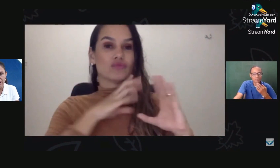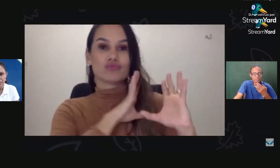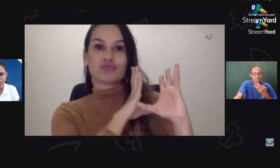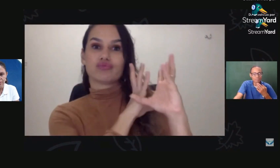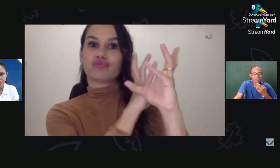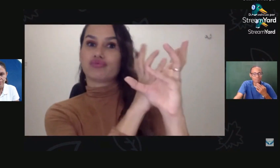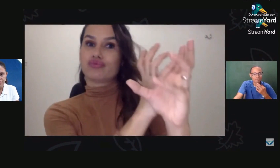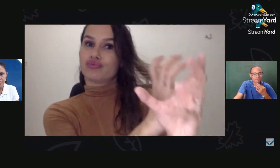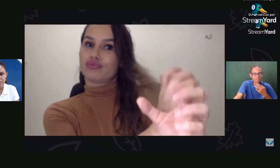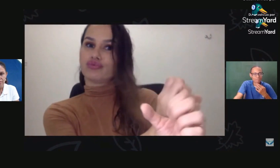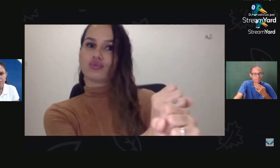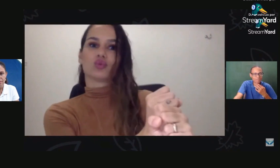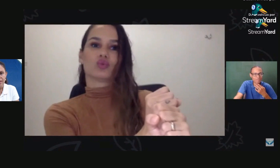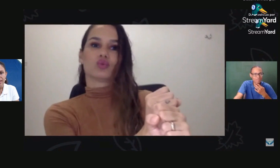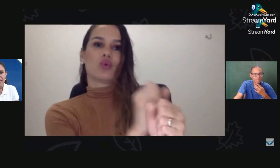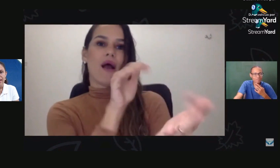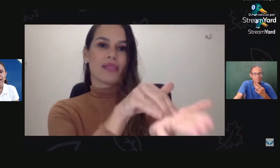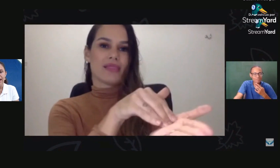nesse livro,